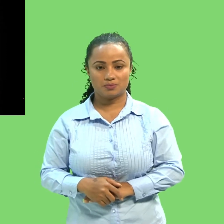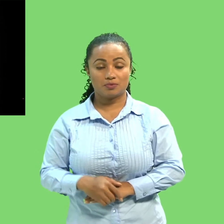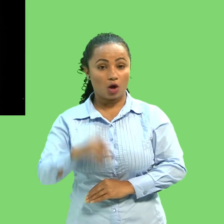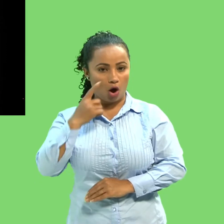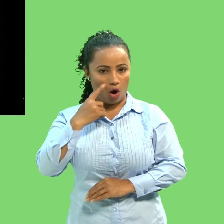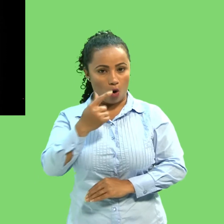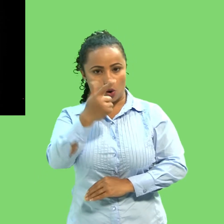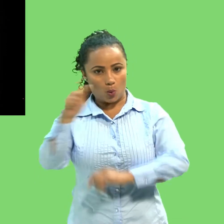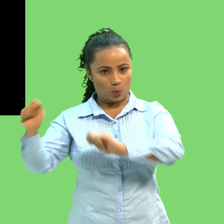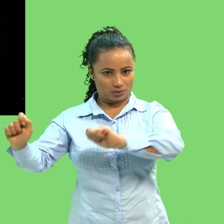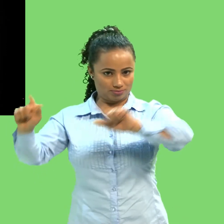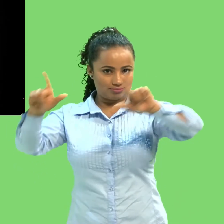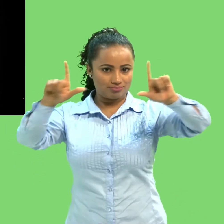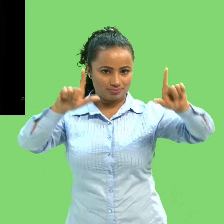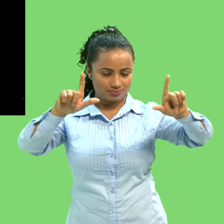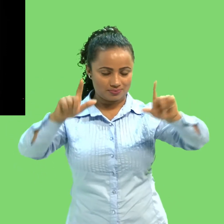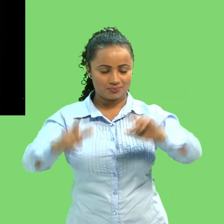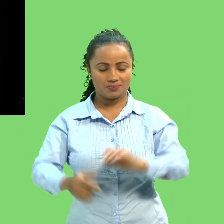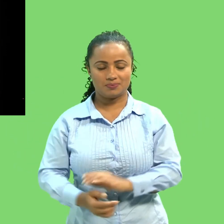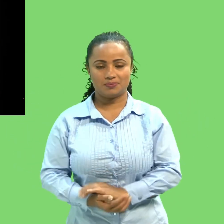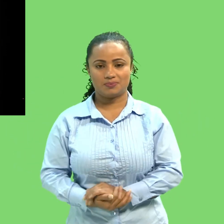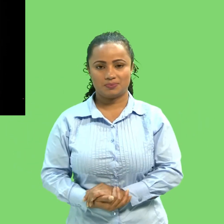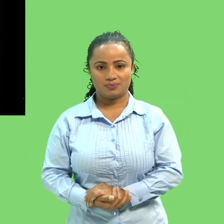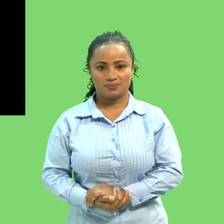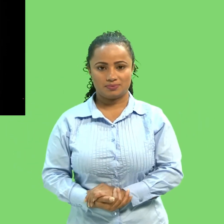Passando ao próximo slide.